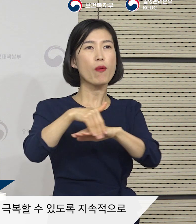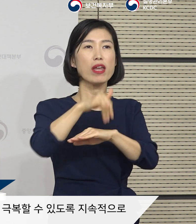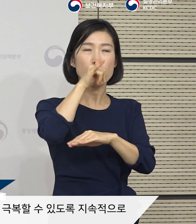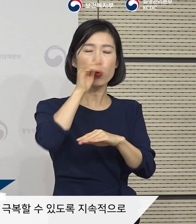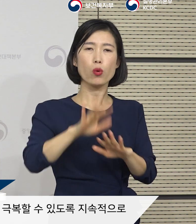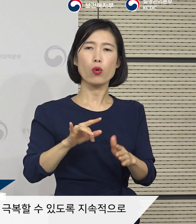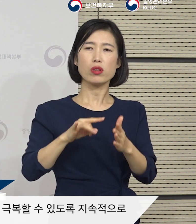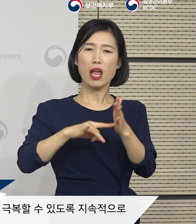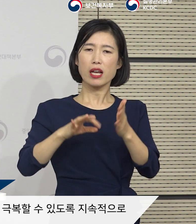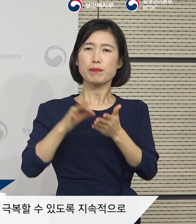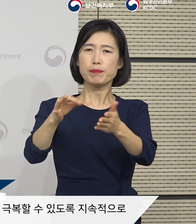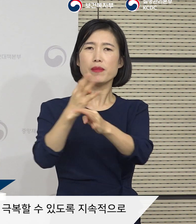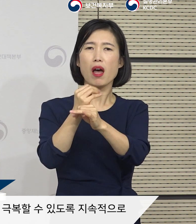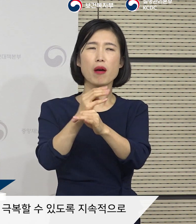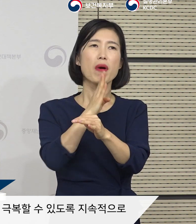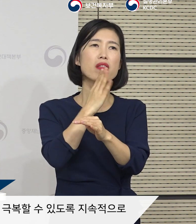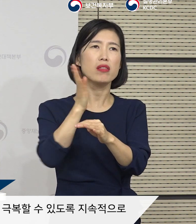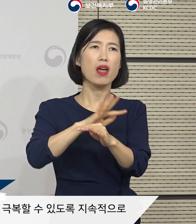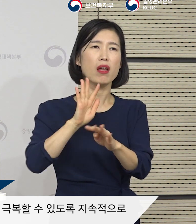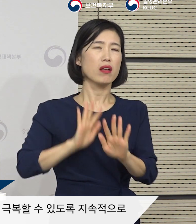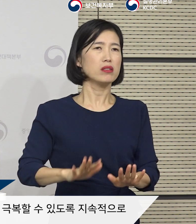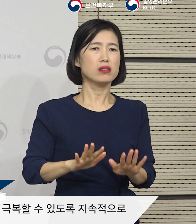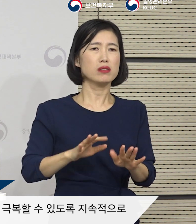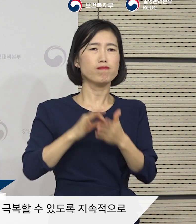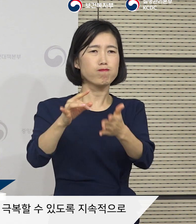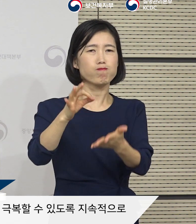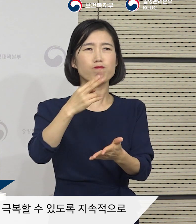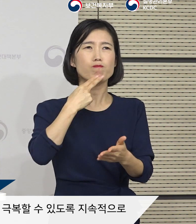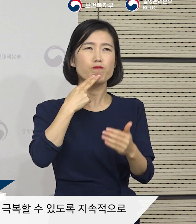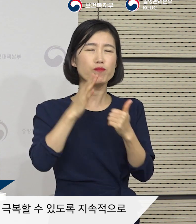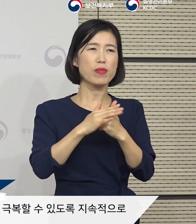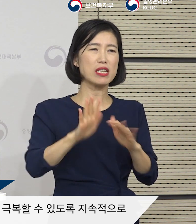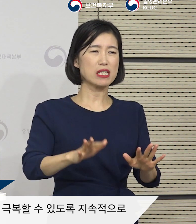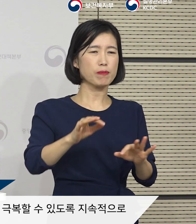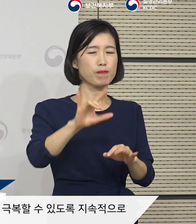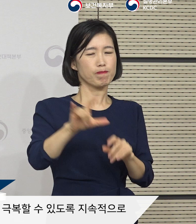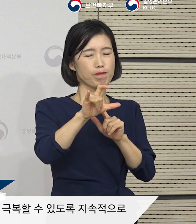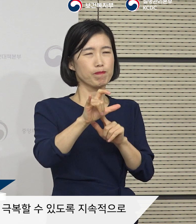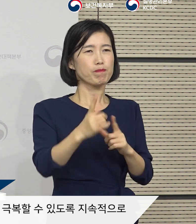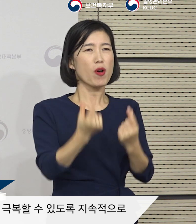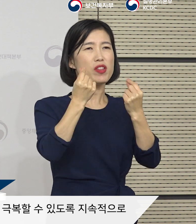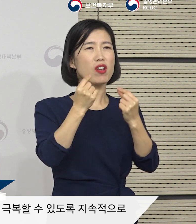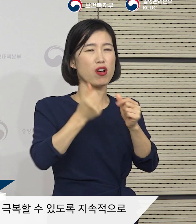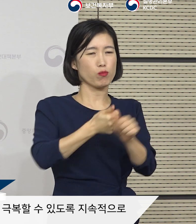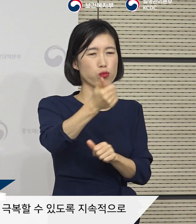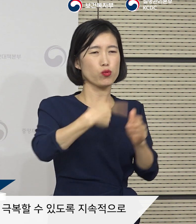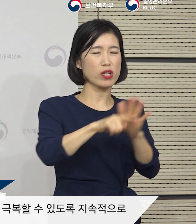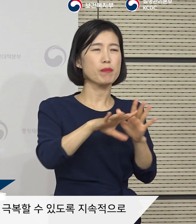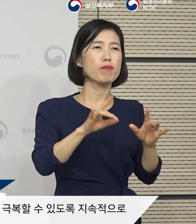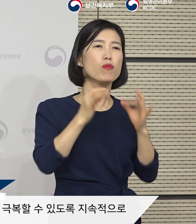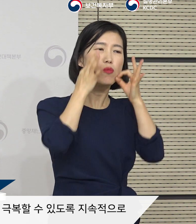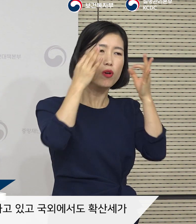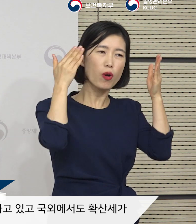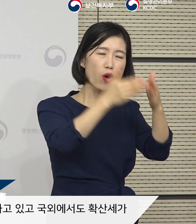납세자가 본연의 경제활동에 전념하여 위기를 조속히 극복할 수 있도록 지속적으로 노력하겠습니다.